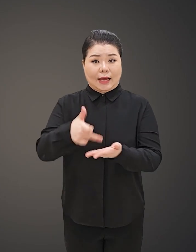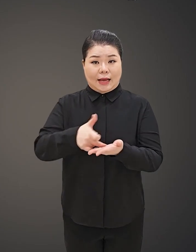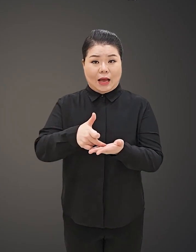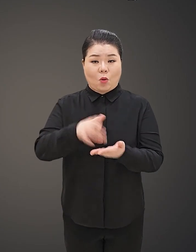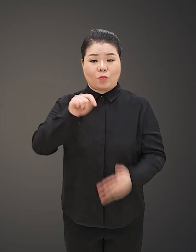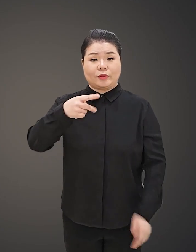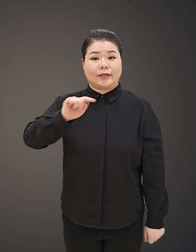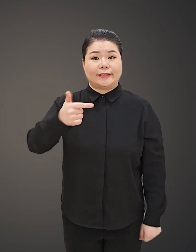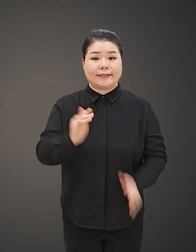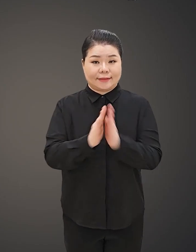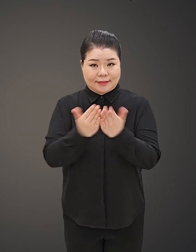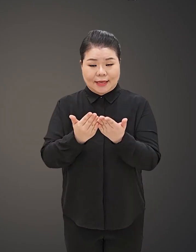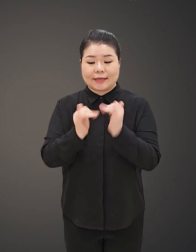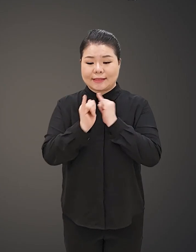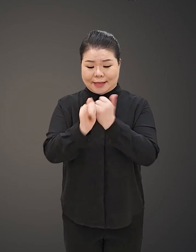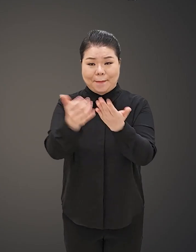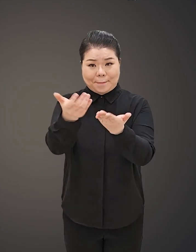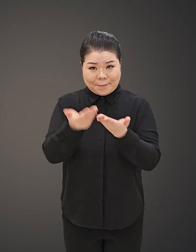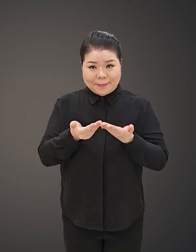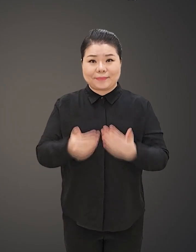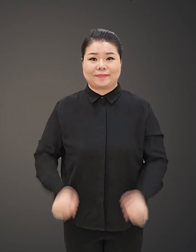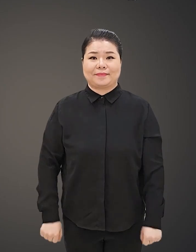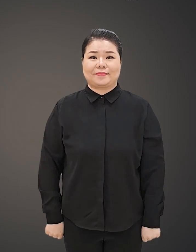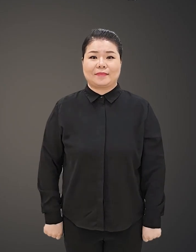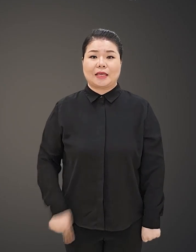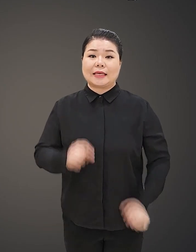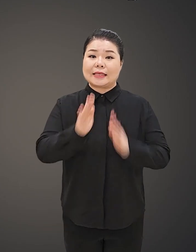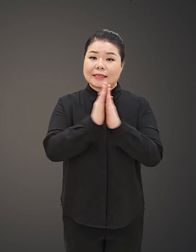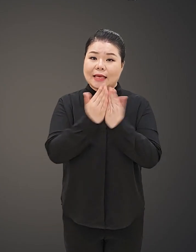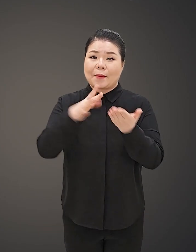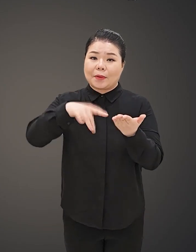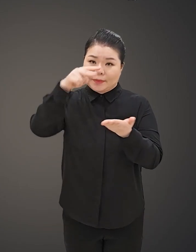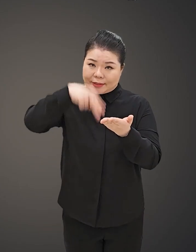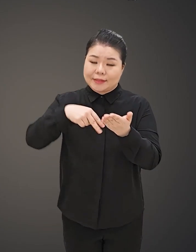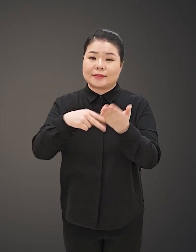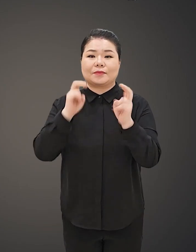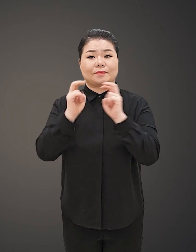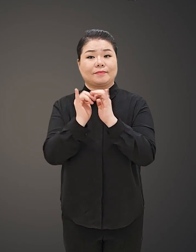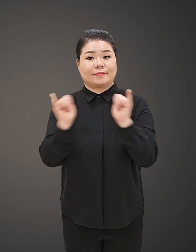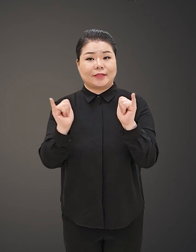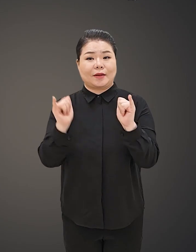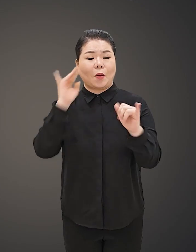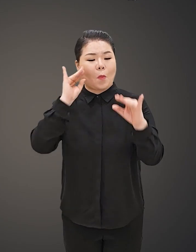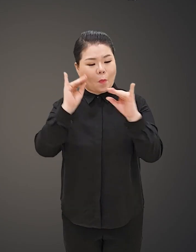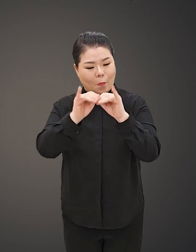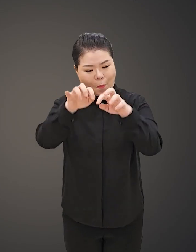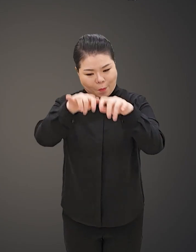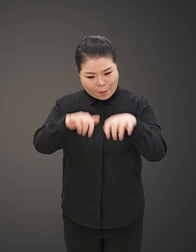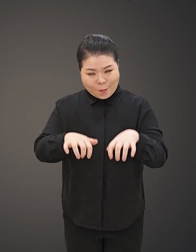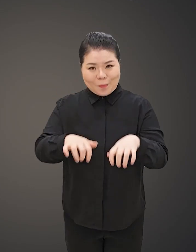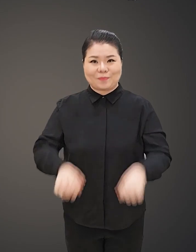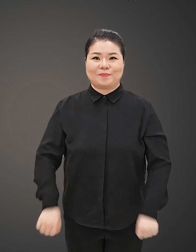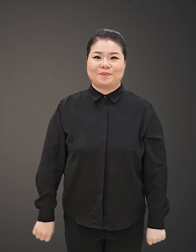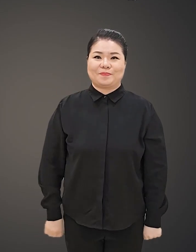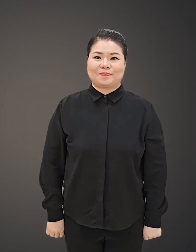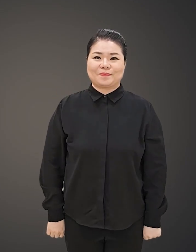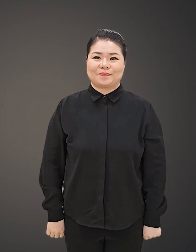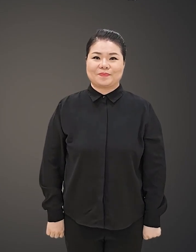카카오 어플 브런치북 수상자. 왜 힘들지? 취직했는데 를 먼저 만난 직장인들의 격곡 리뷰.